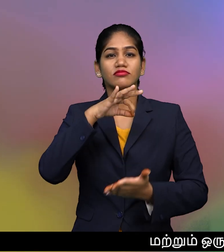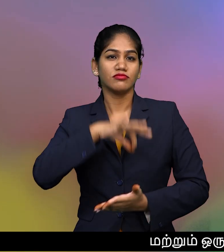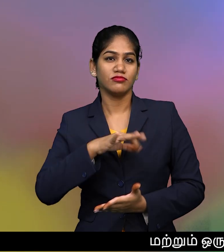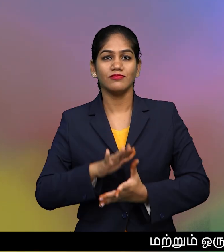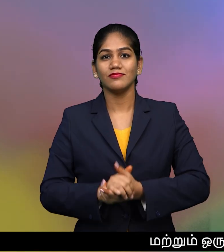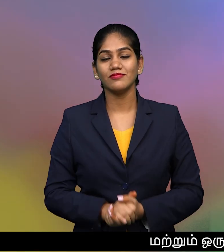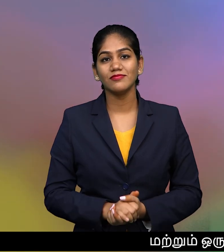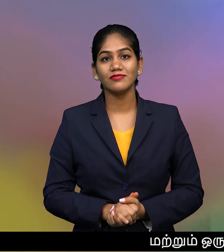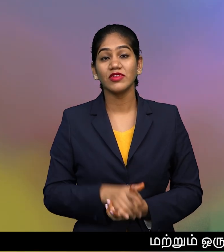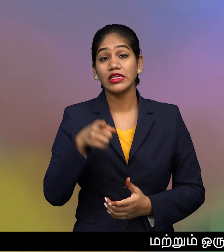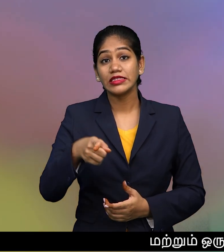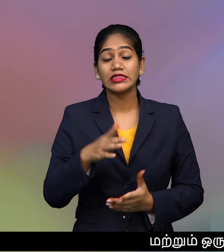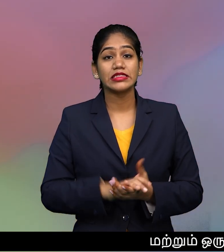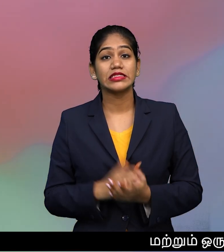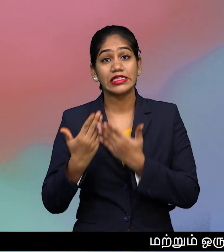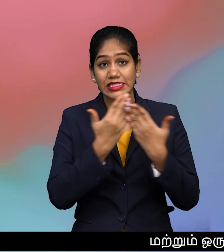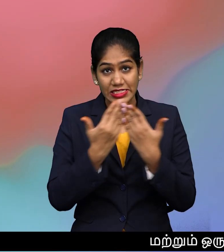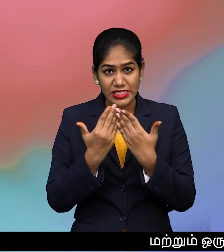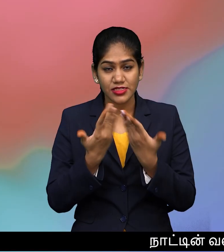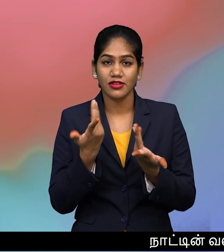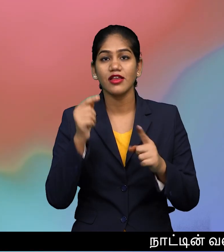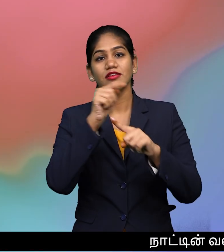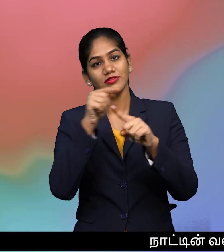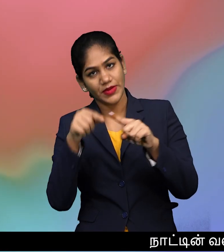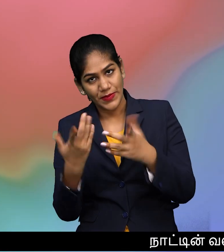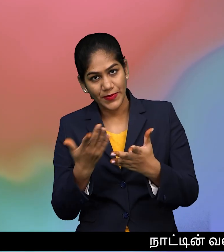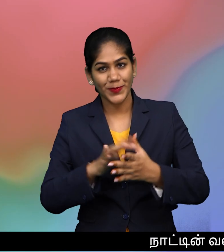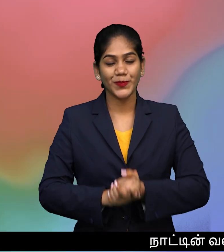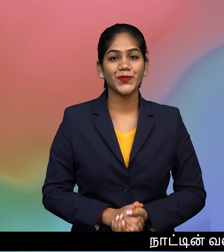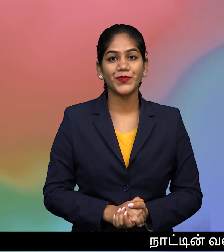மற்றும் ஒரு நபரின் ஆயுள் நாட்டின் வளர்ச்சியை அளவிடும்.